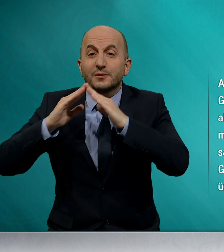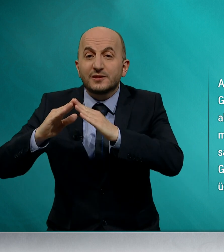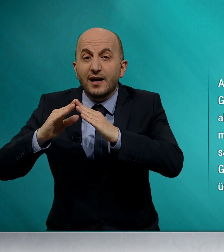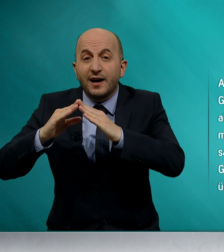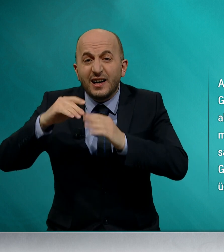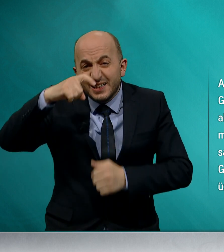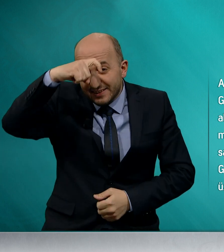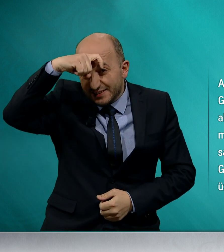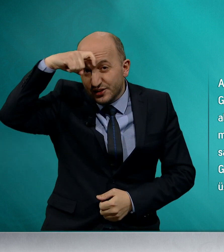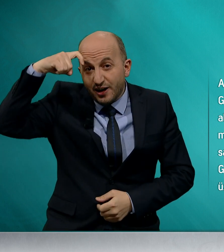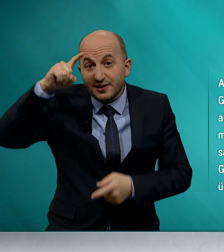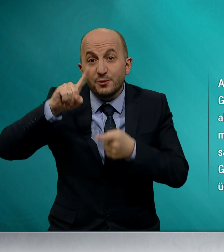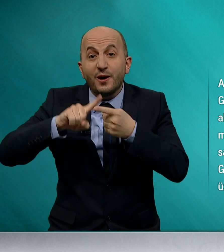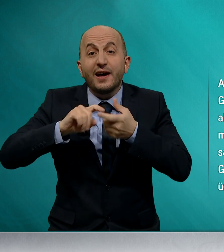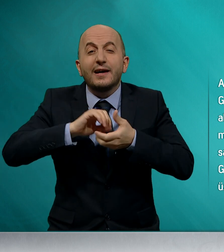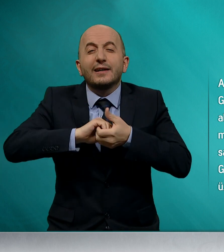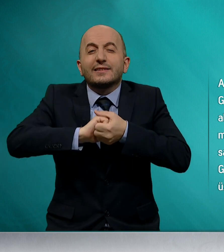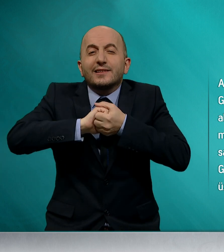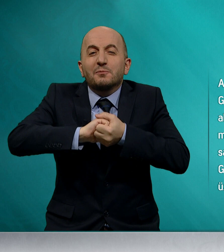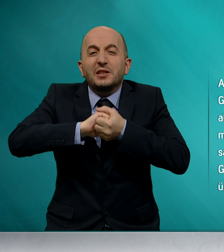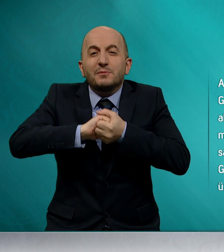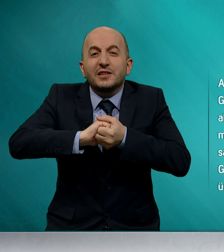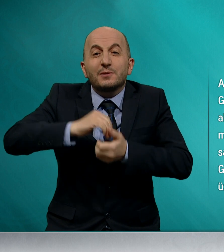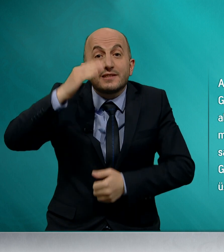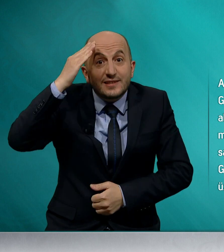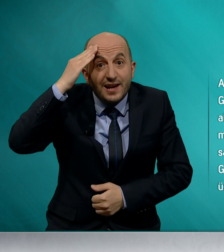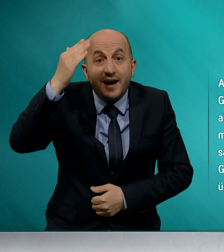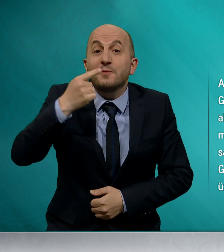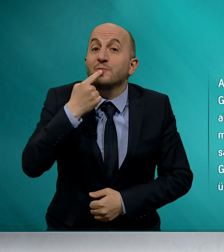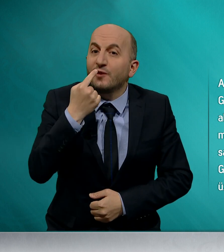Komşularımıza sıcak ve samimi bir selam verip